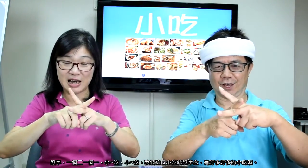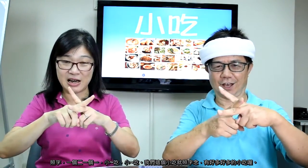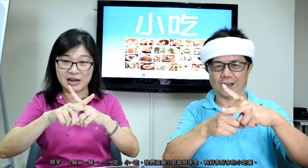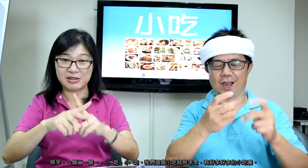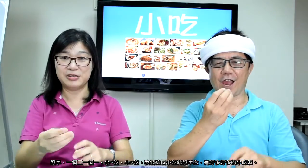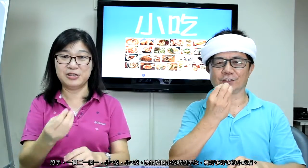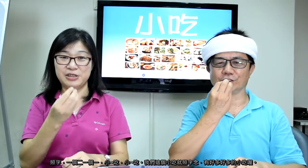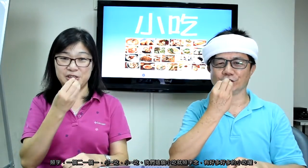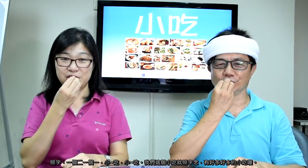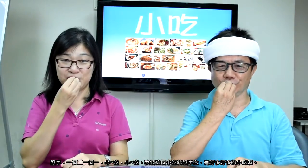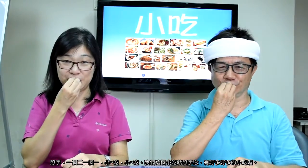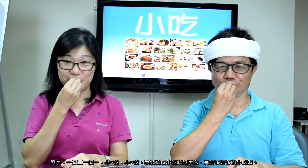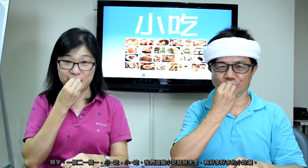小吃，